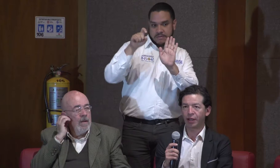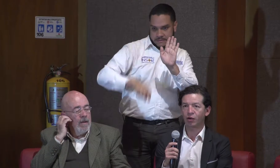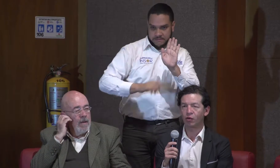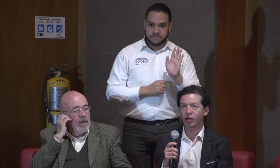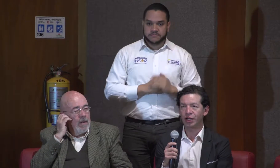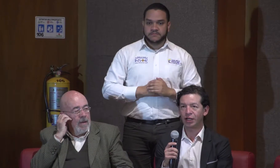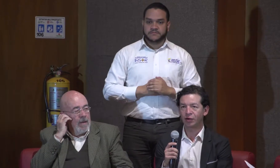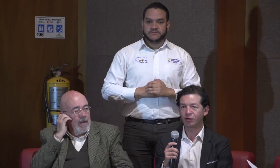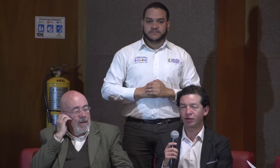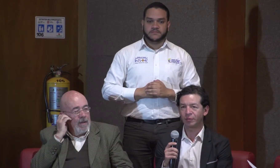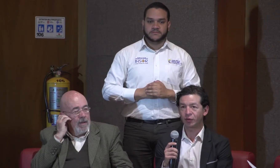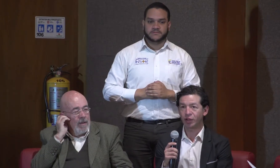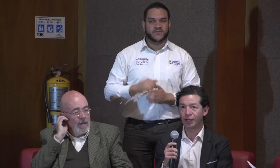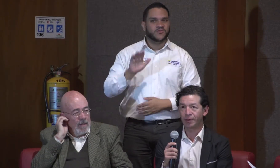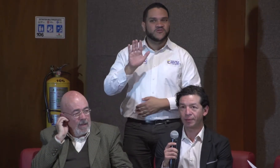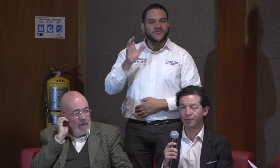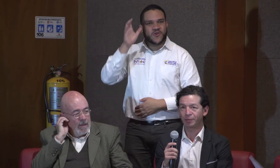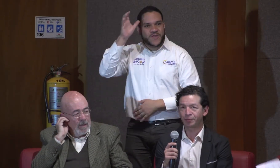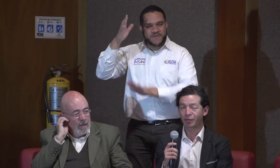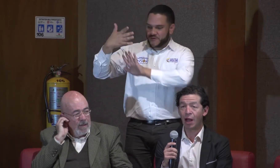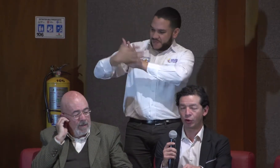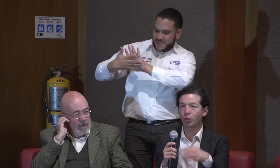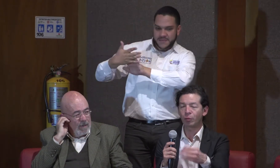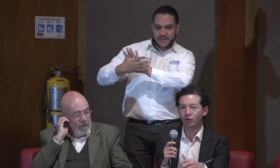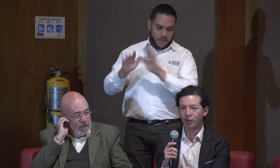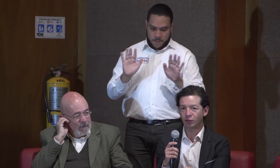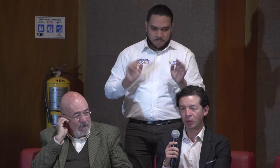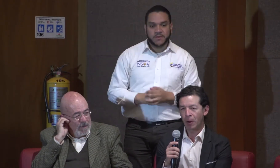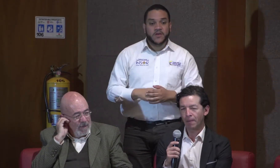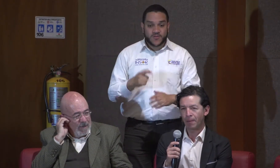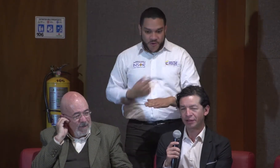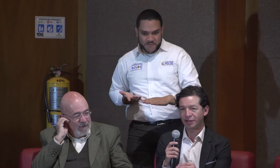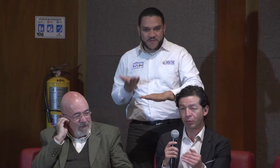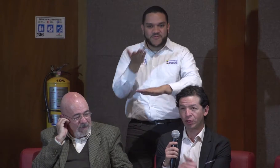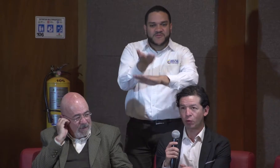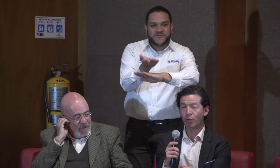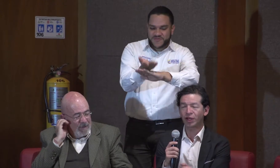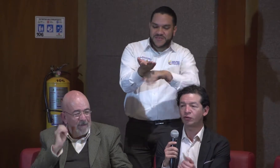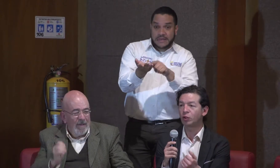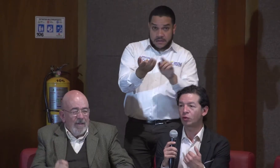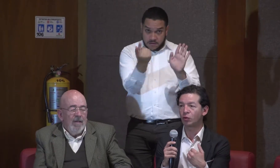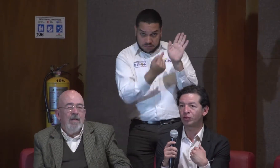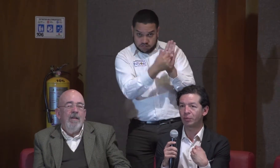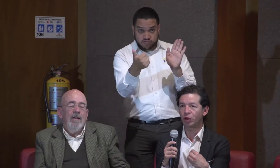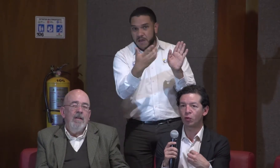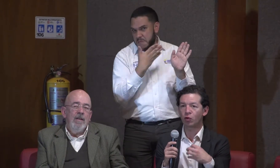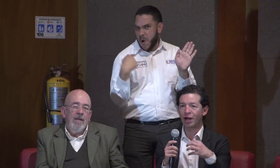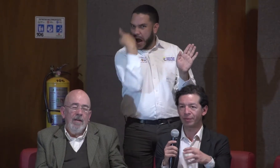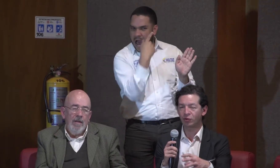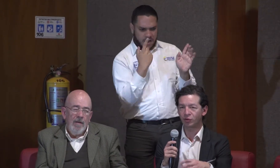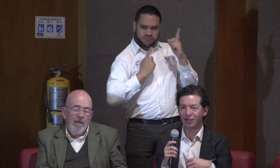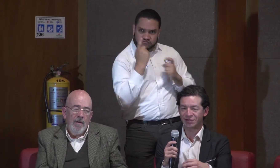pasó que con el concepto de… bueno, yo propuse ese tipo de dibujo porque es un tipo de